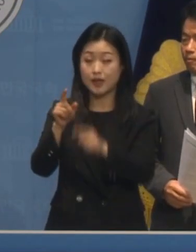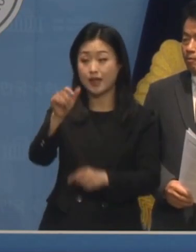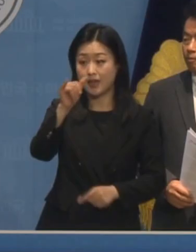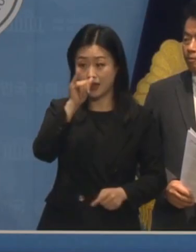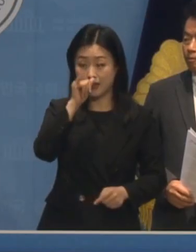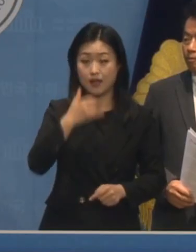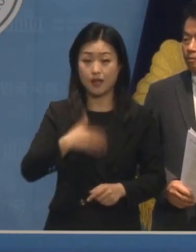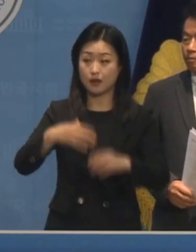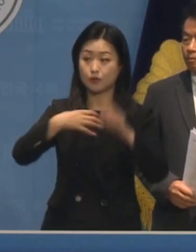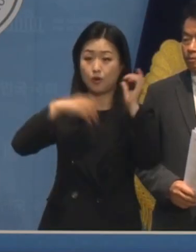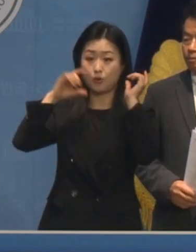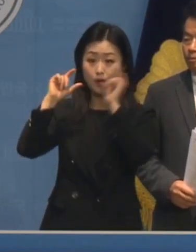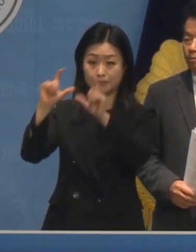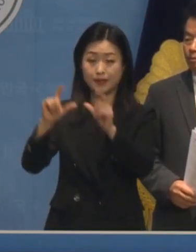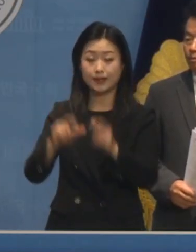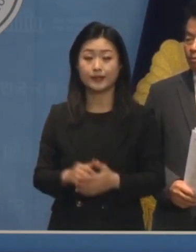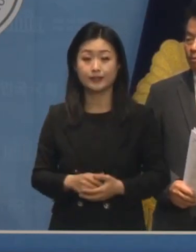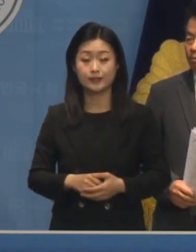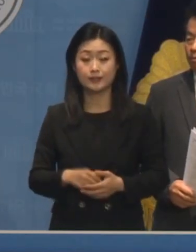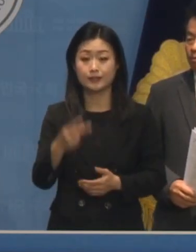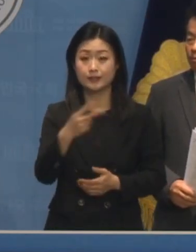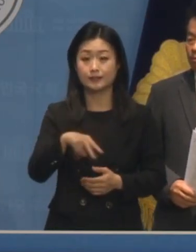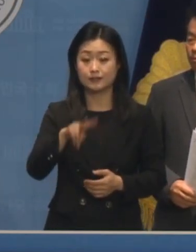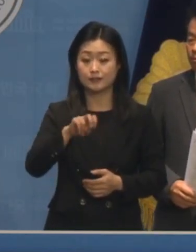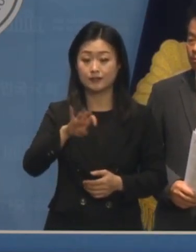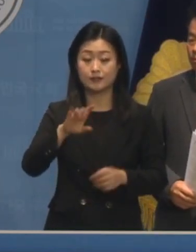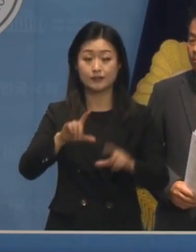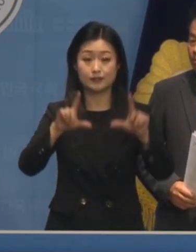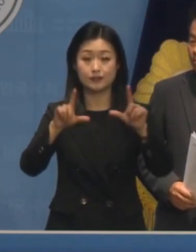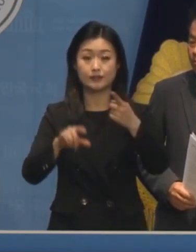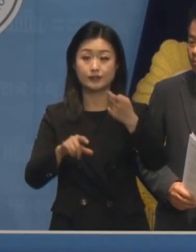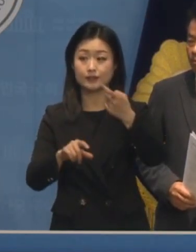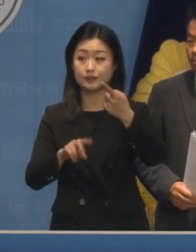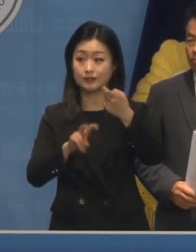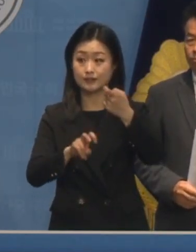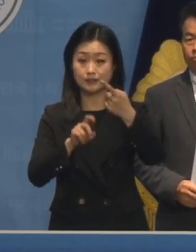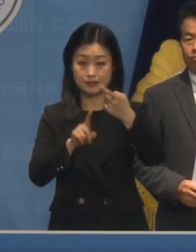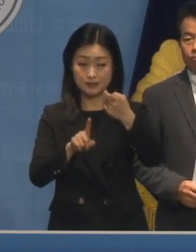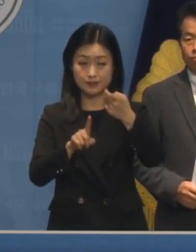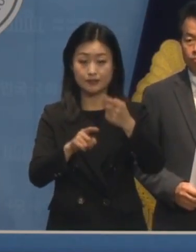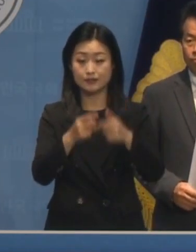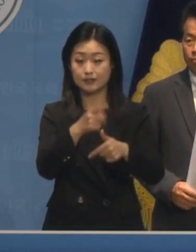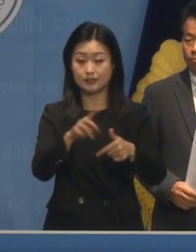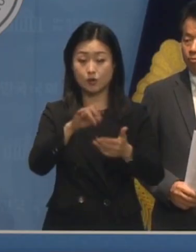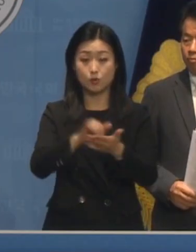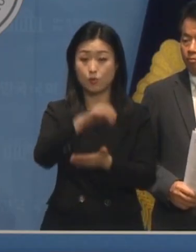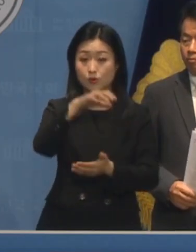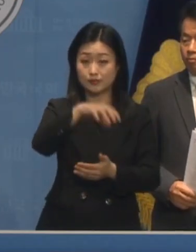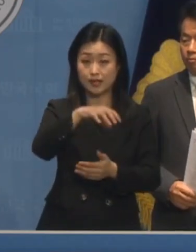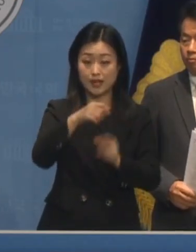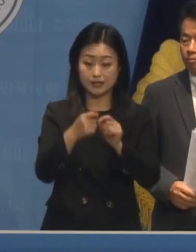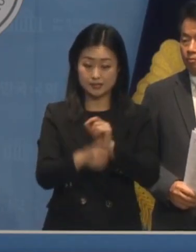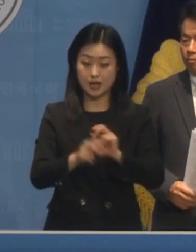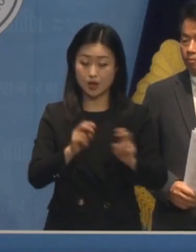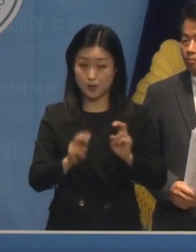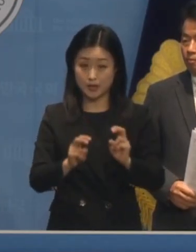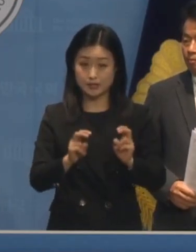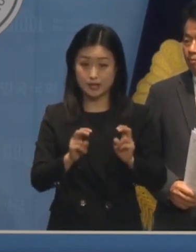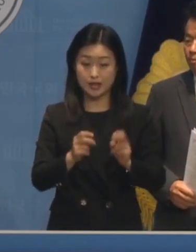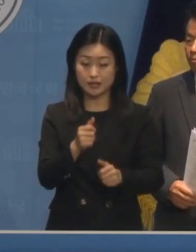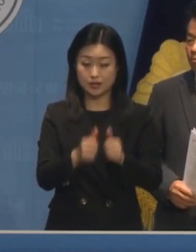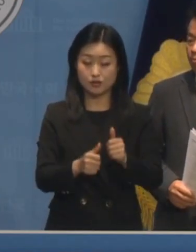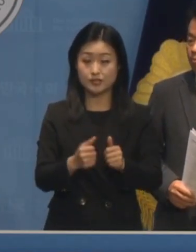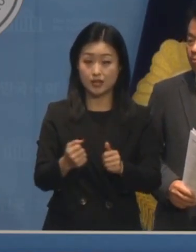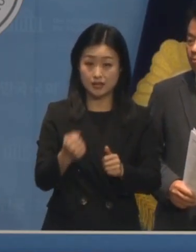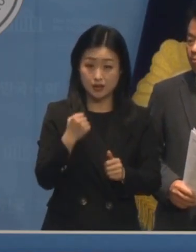분명히 경고한다 2024년 11월 21일 인천공항공사 자회사 경쟁력